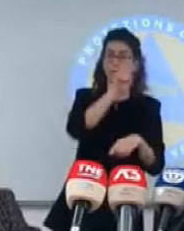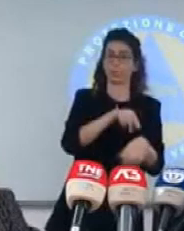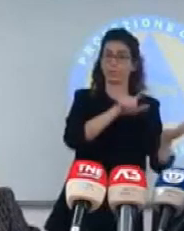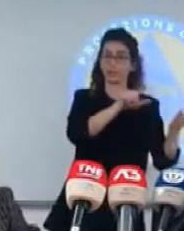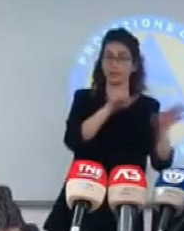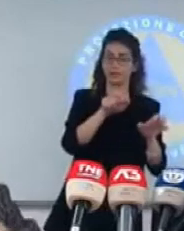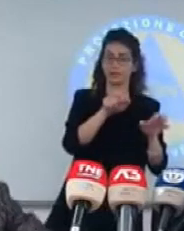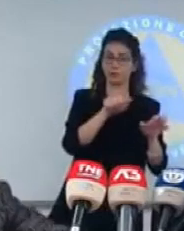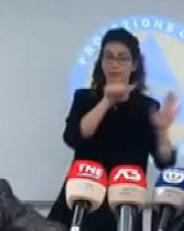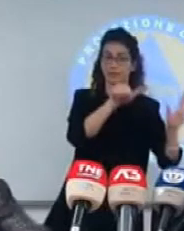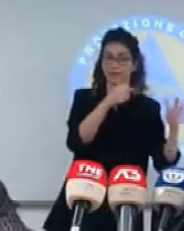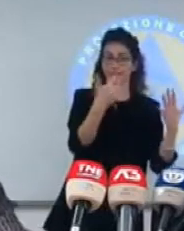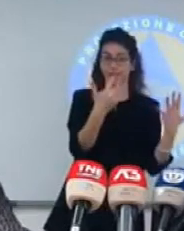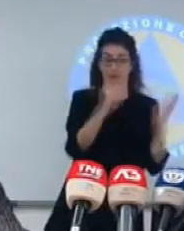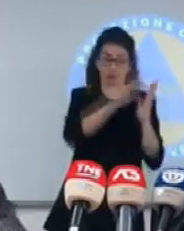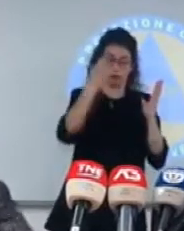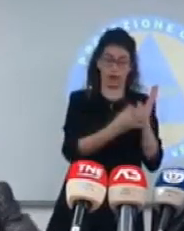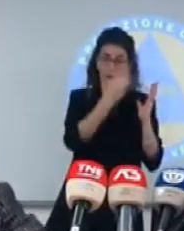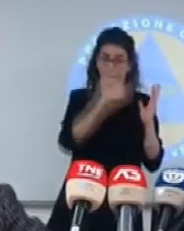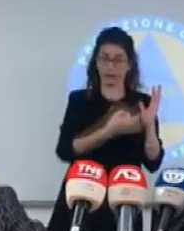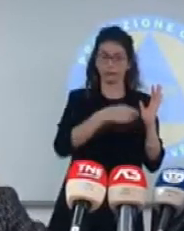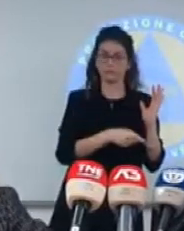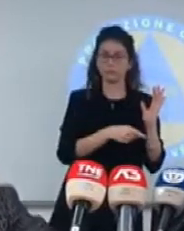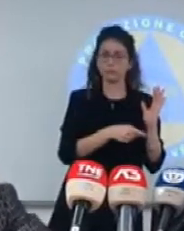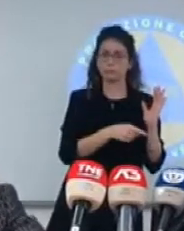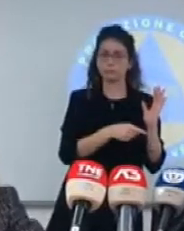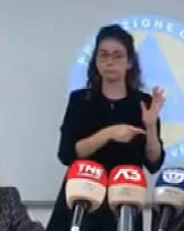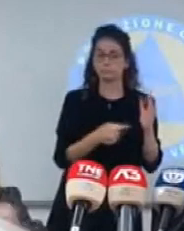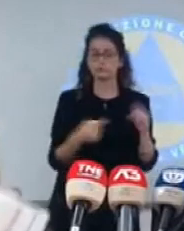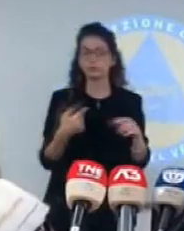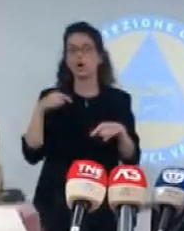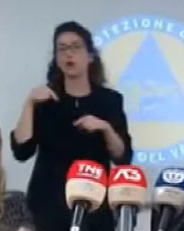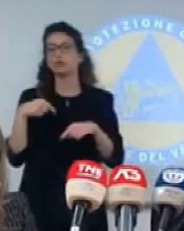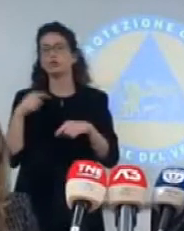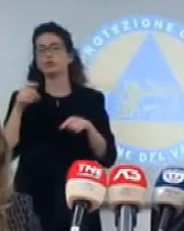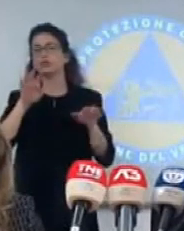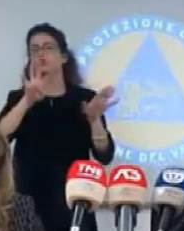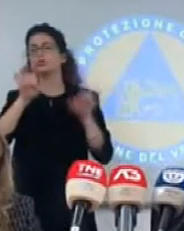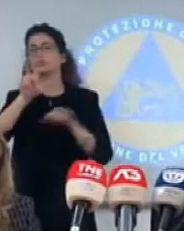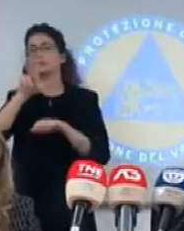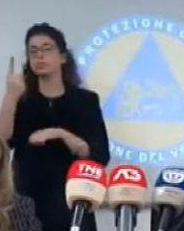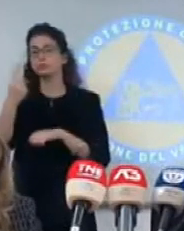2.763 quella giornata oggi sono 931